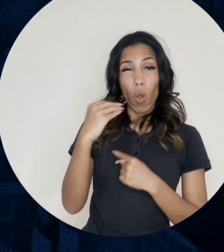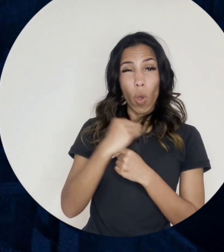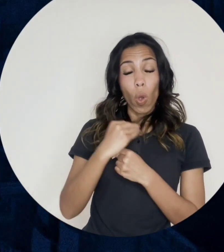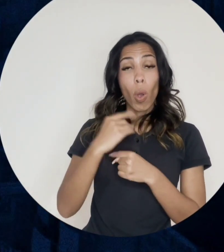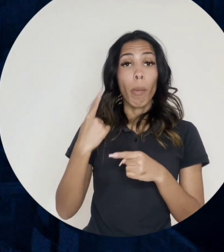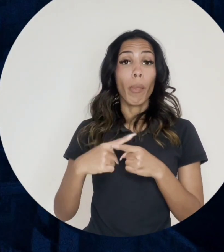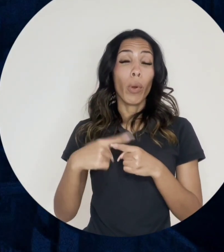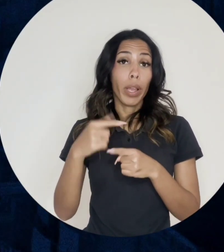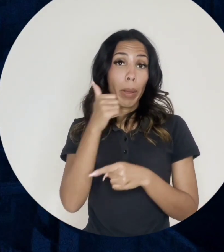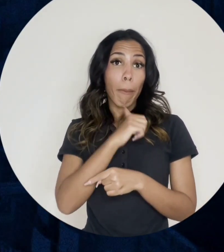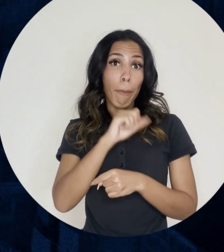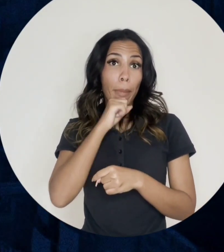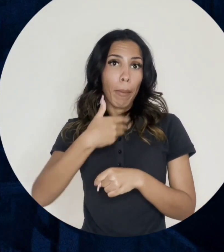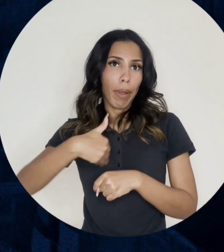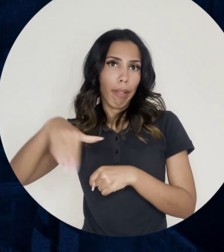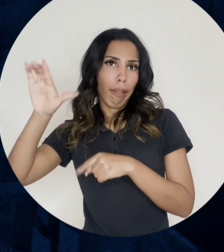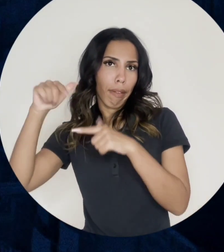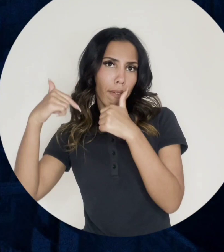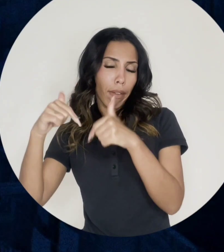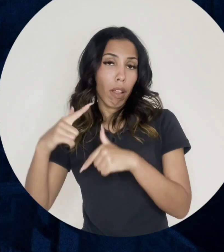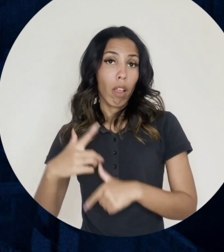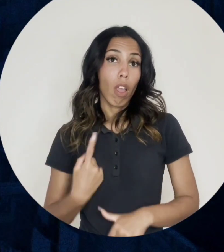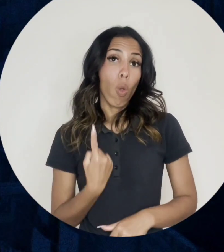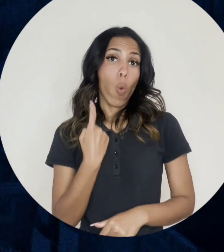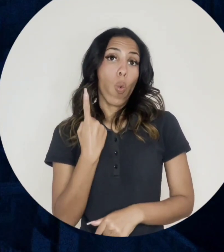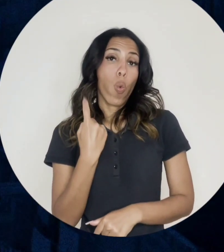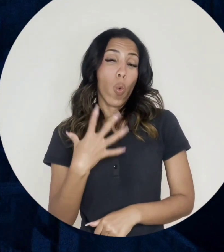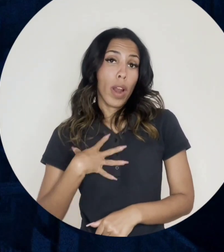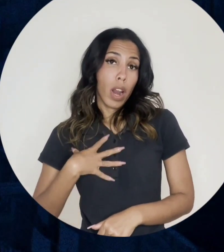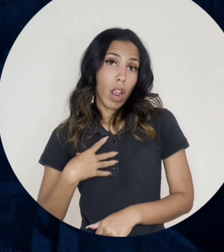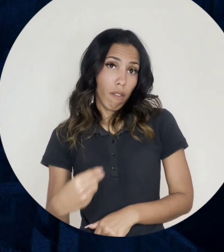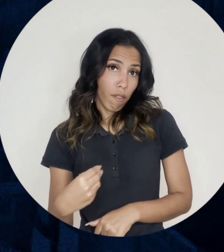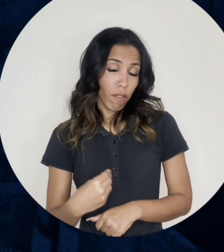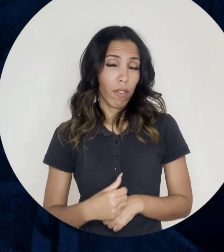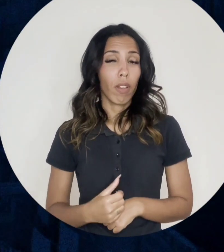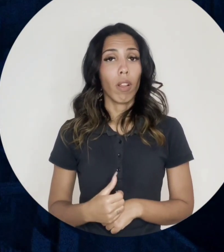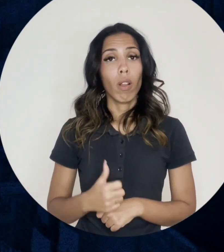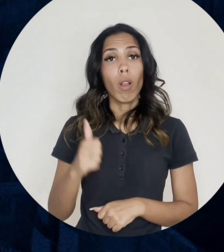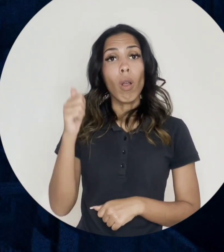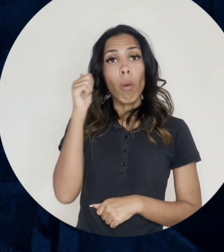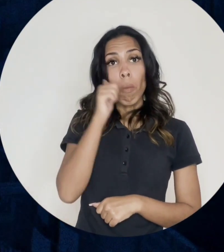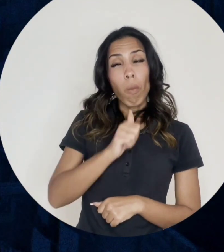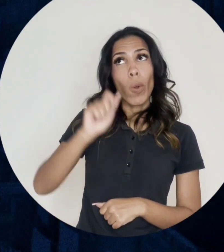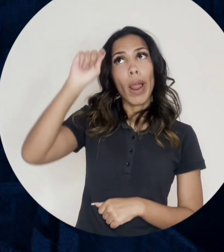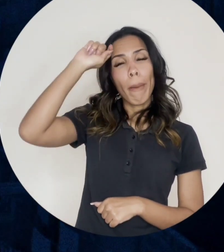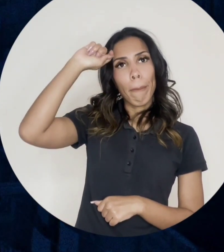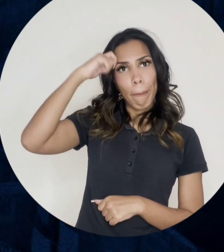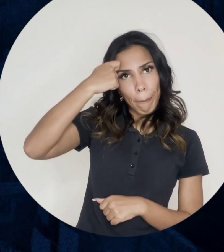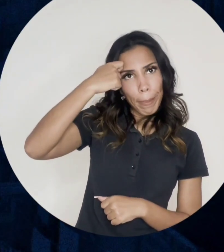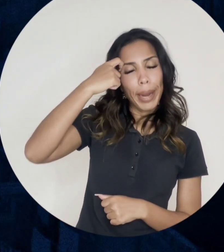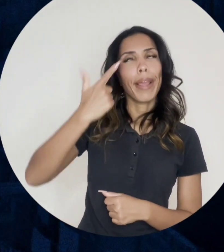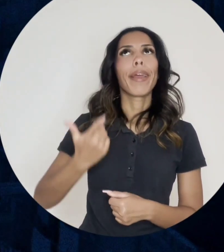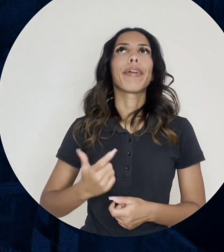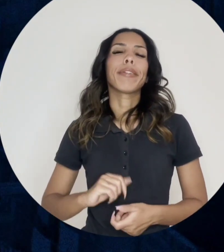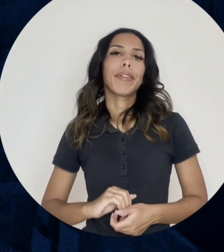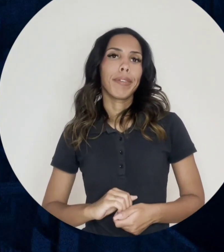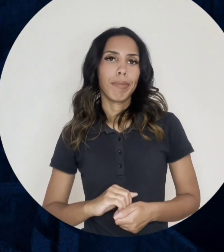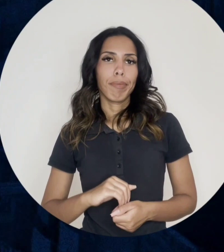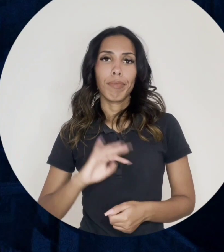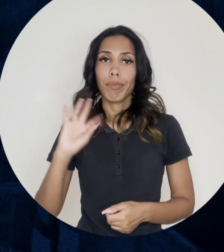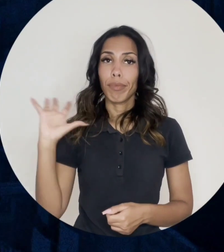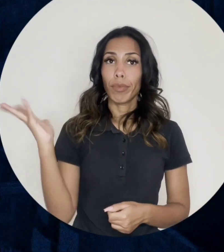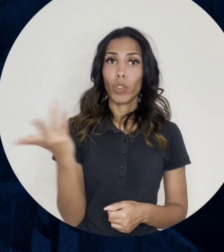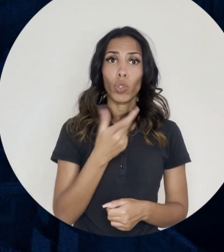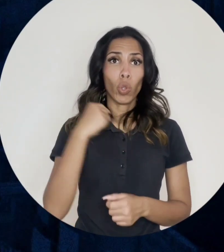trabalhava e como eu era filha única, de mulher preta, Todo mundo queria